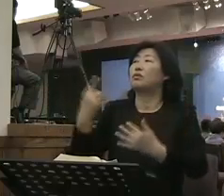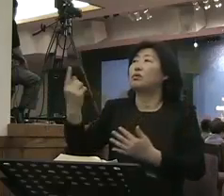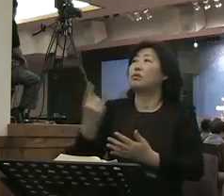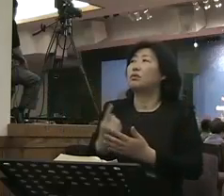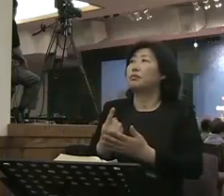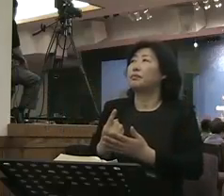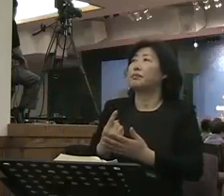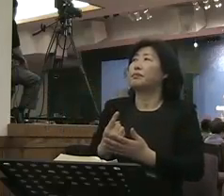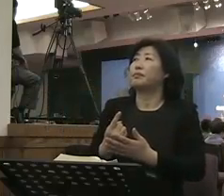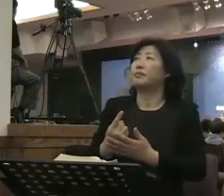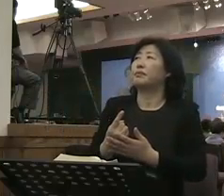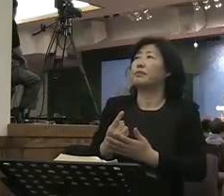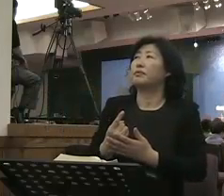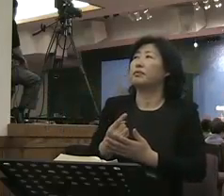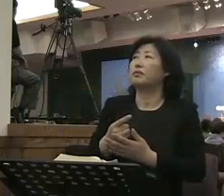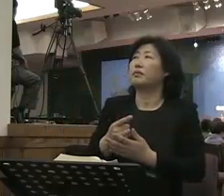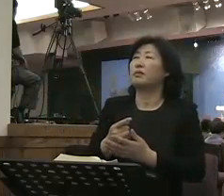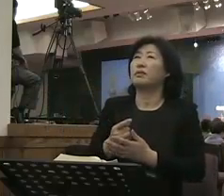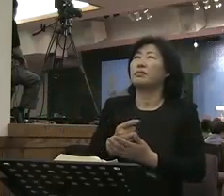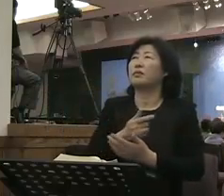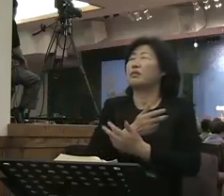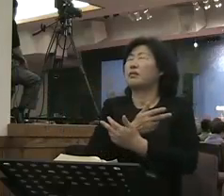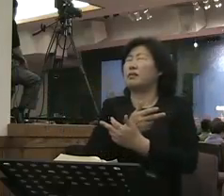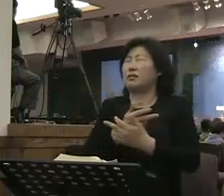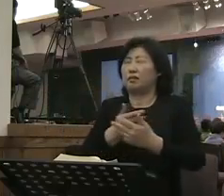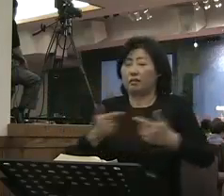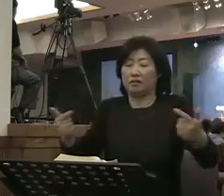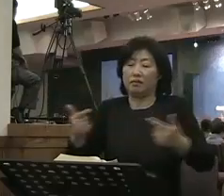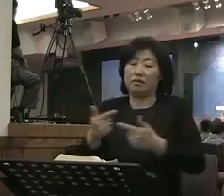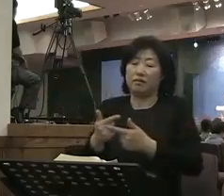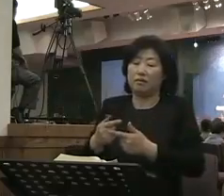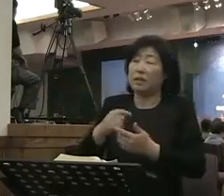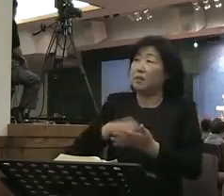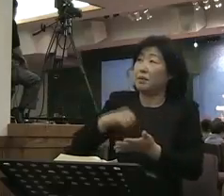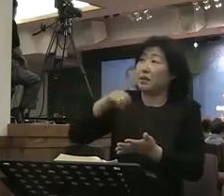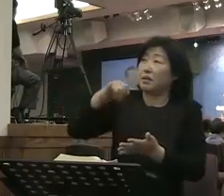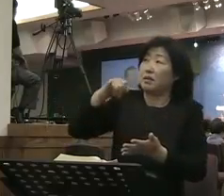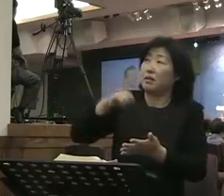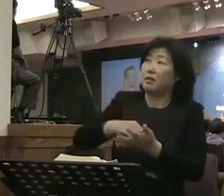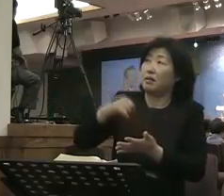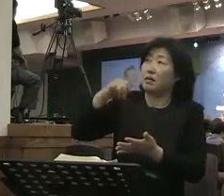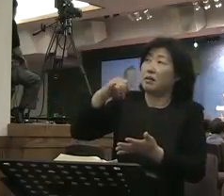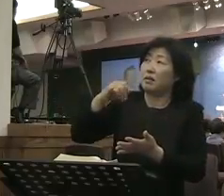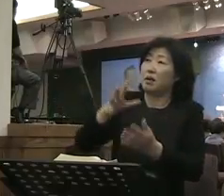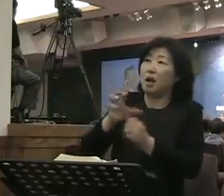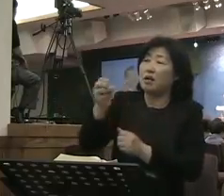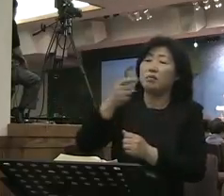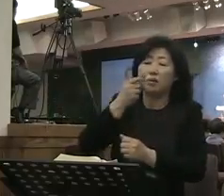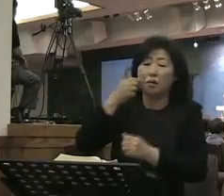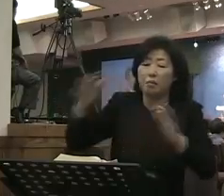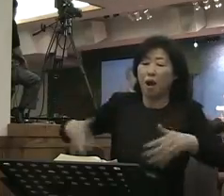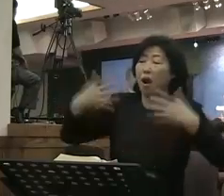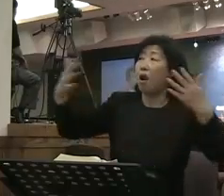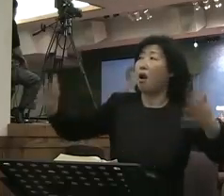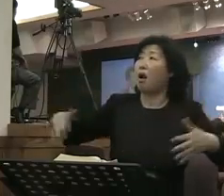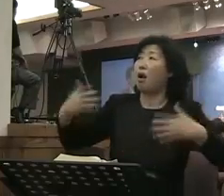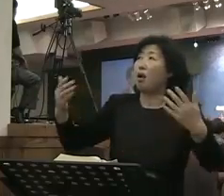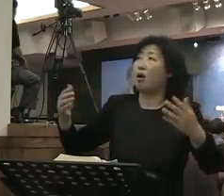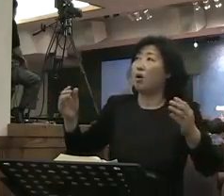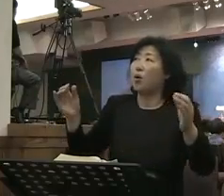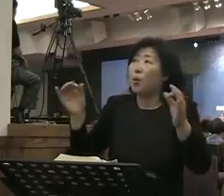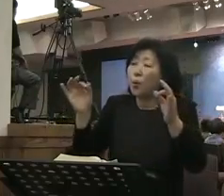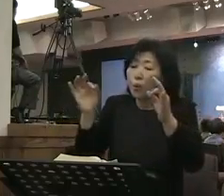태풍이 불면서 이 거대한 메뚜기 떼도 저항할 수 없는 바람으로 인해 그들은 이제 사라지게